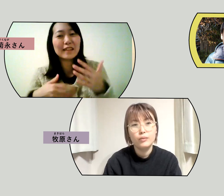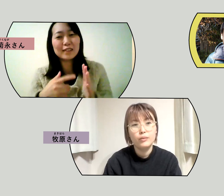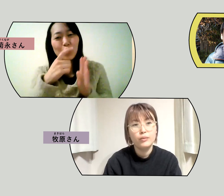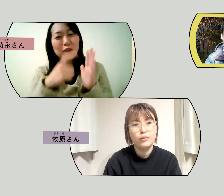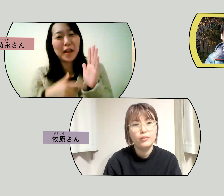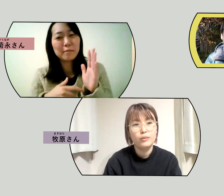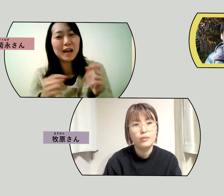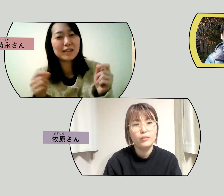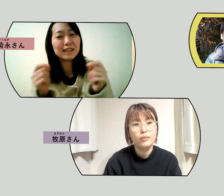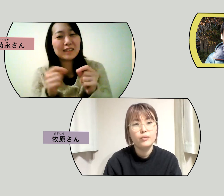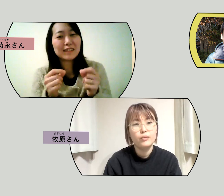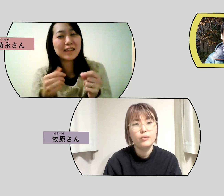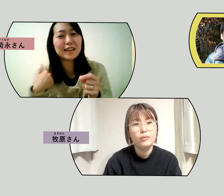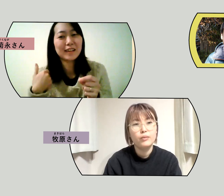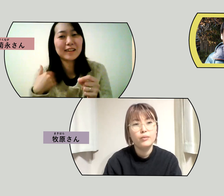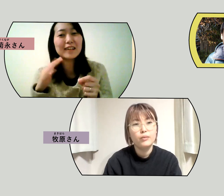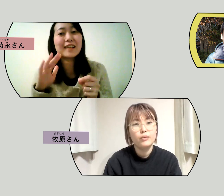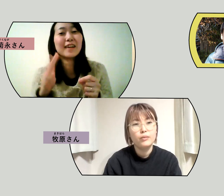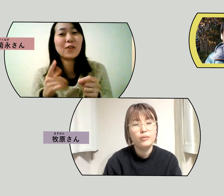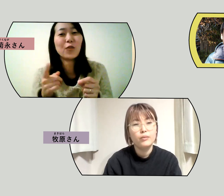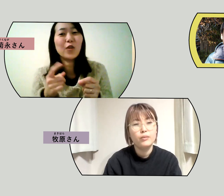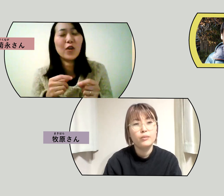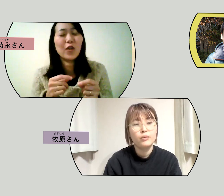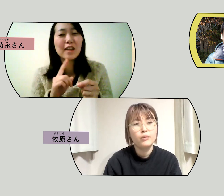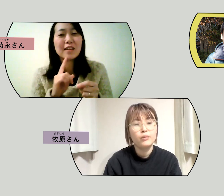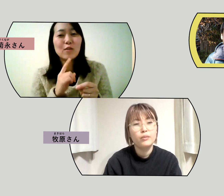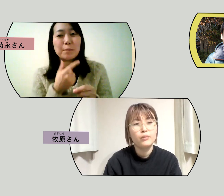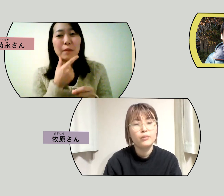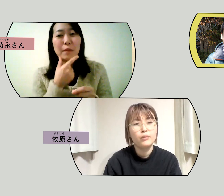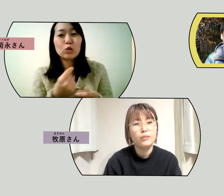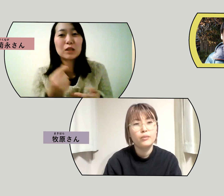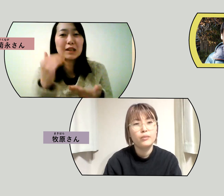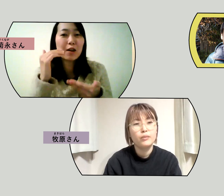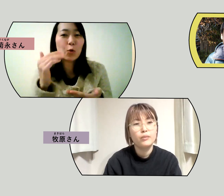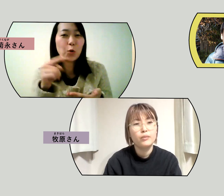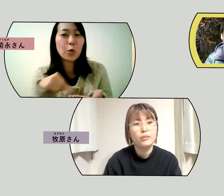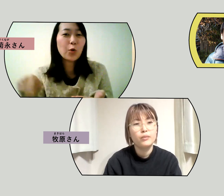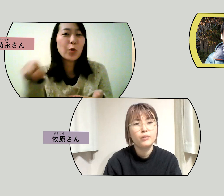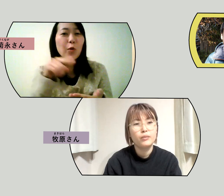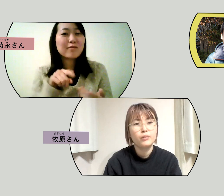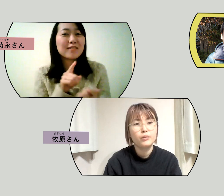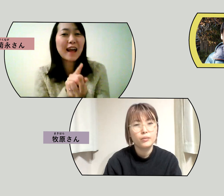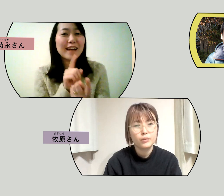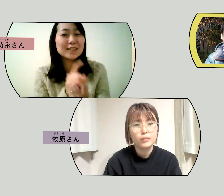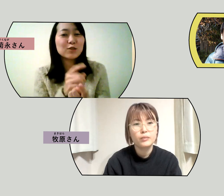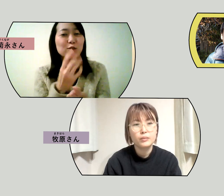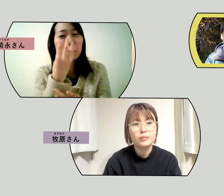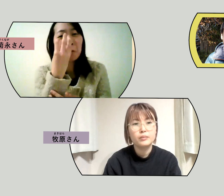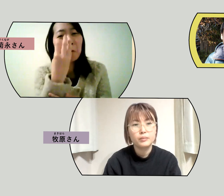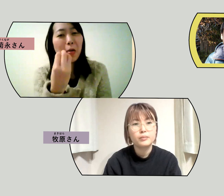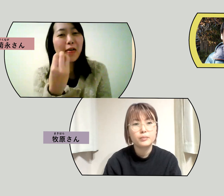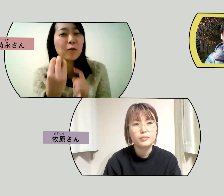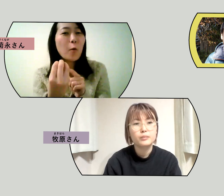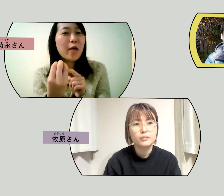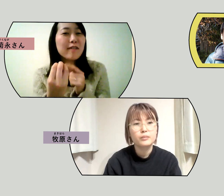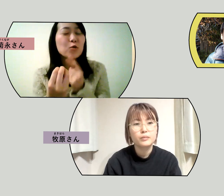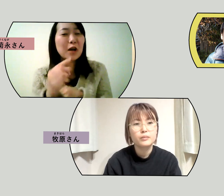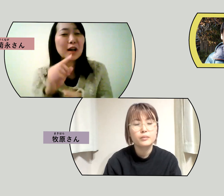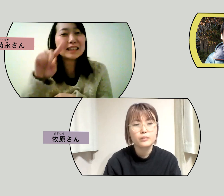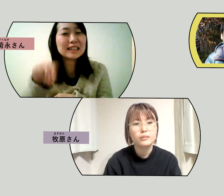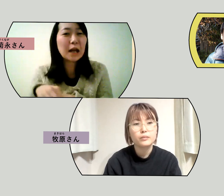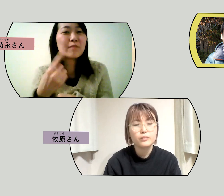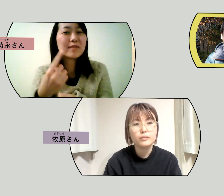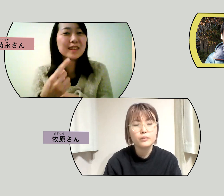ない菊永です今日のテーマに近いかもしれないんですけど好きなことに対する